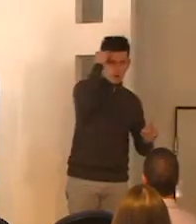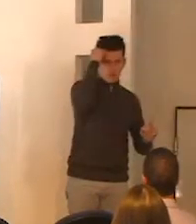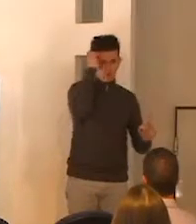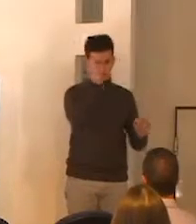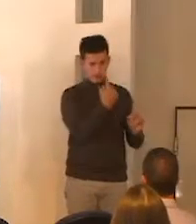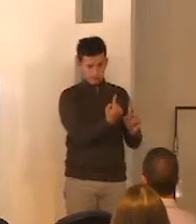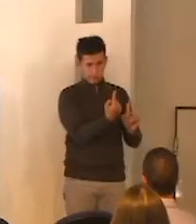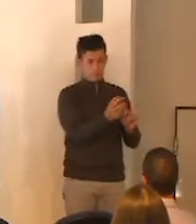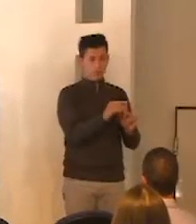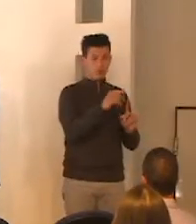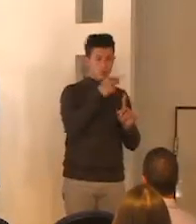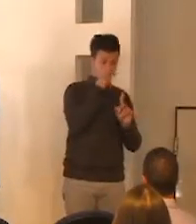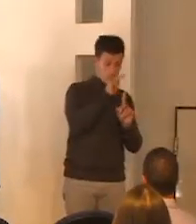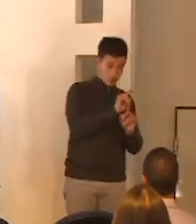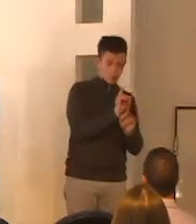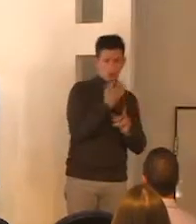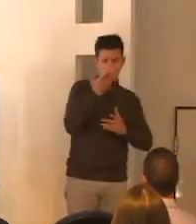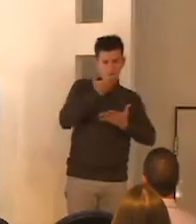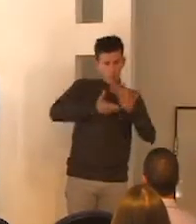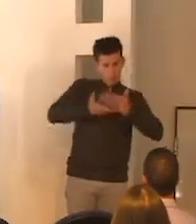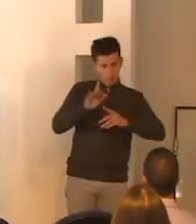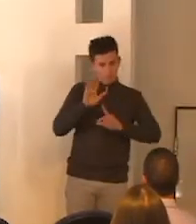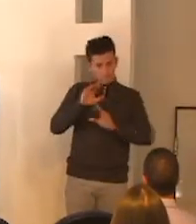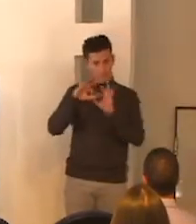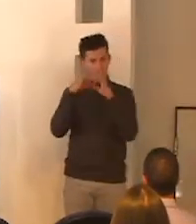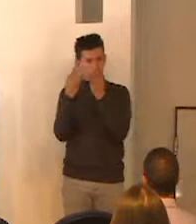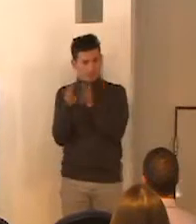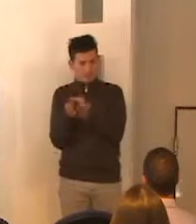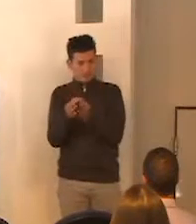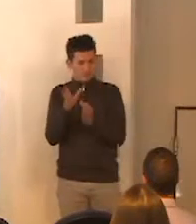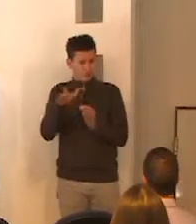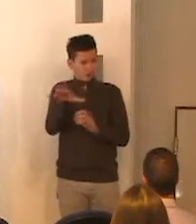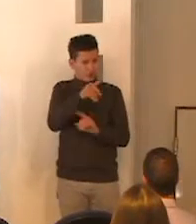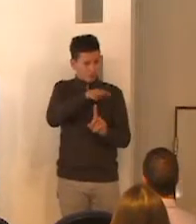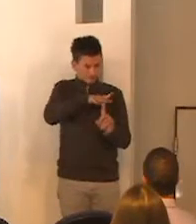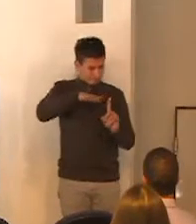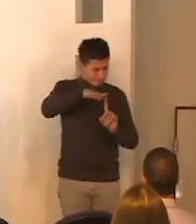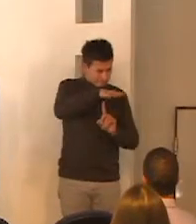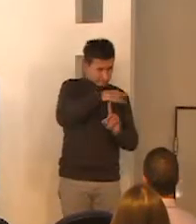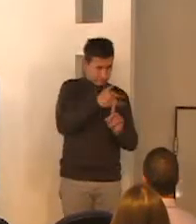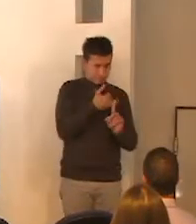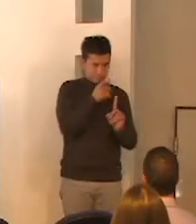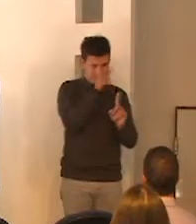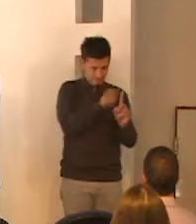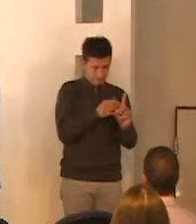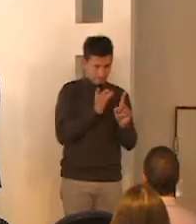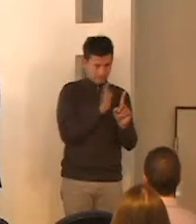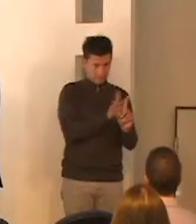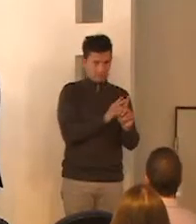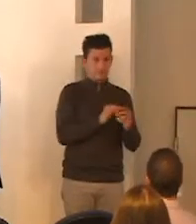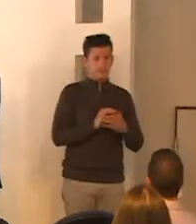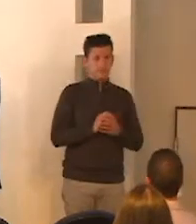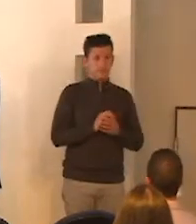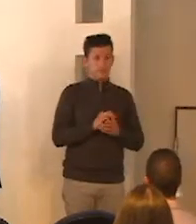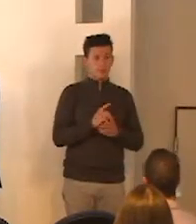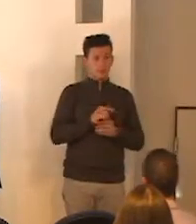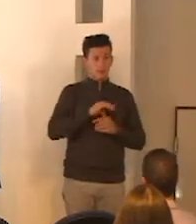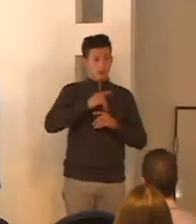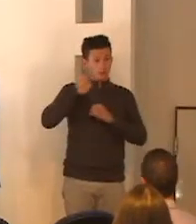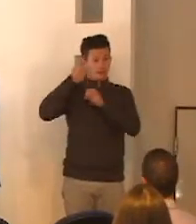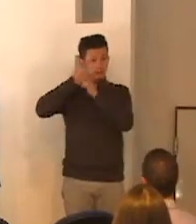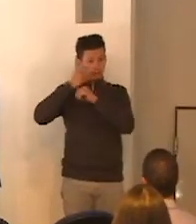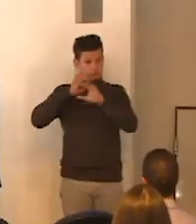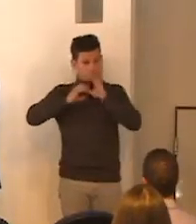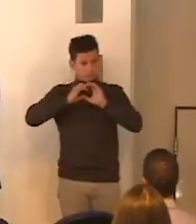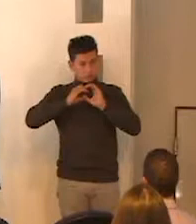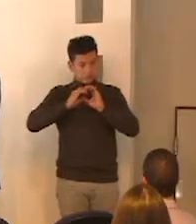y en general con todo el contexto que lo rodea. El principio educativo es un principio de comunicación. Si